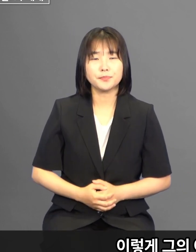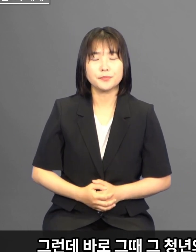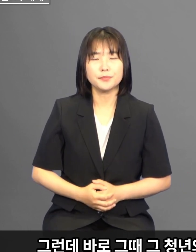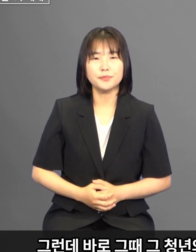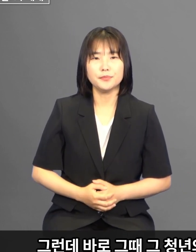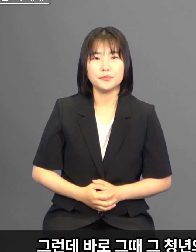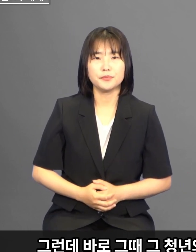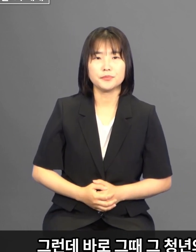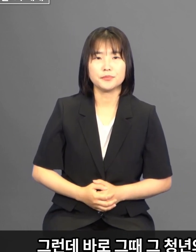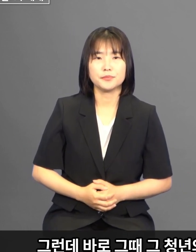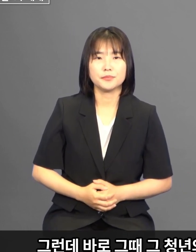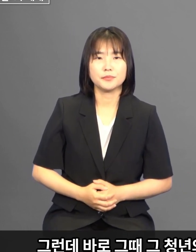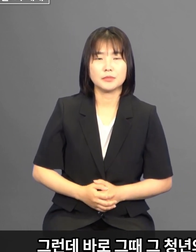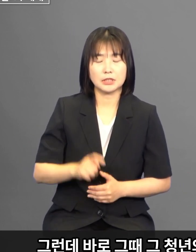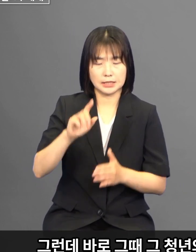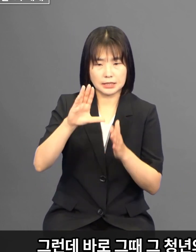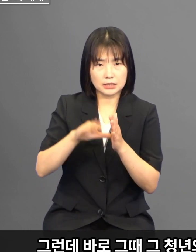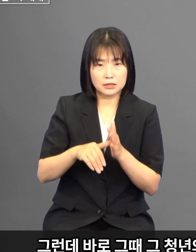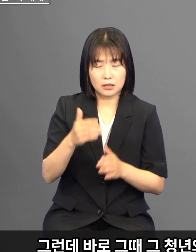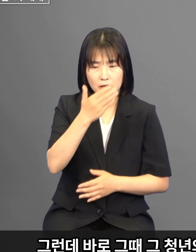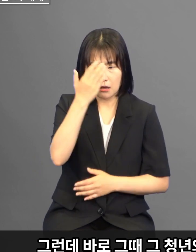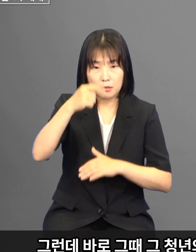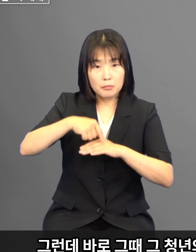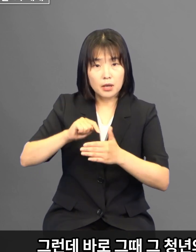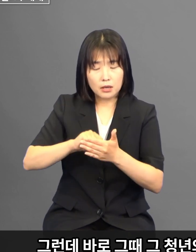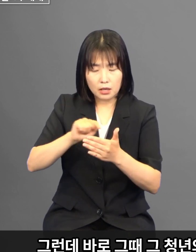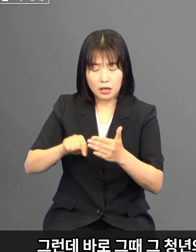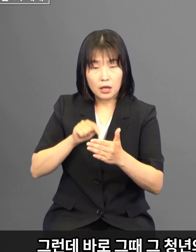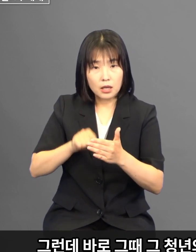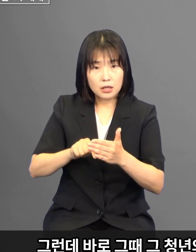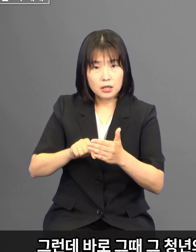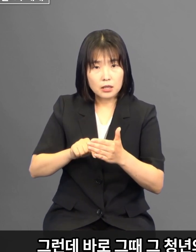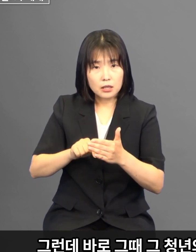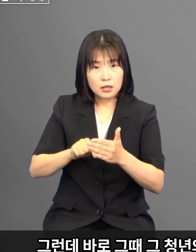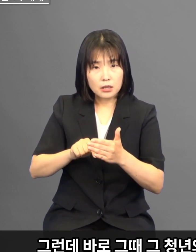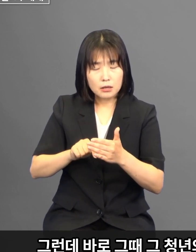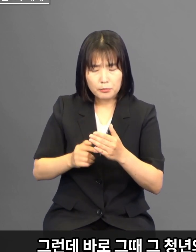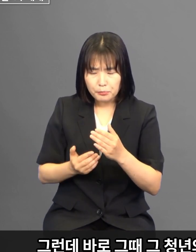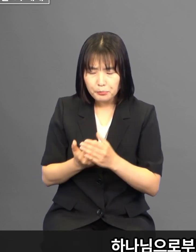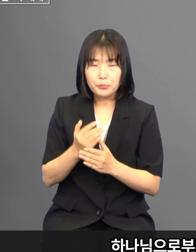거예요. 그런데 바로 그때 그 청년의 마음속에 이런 마음이 드는 겁니다.